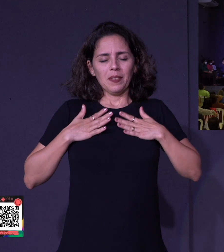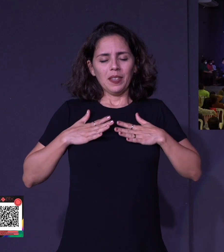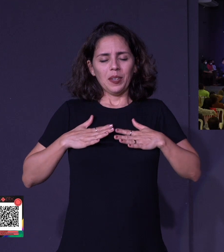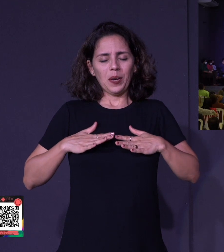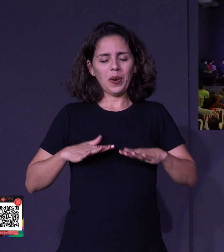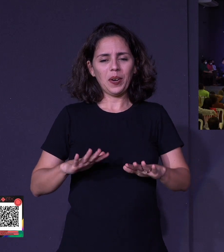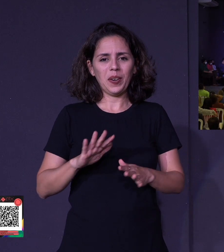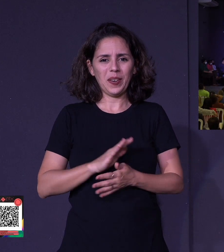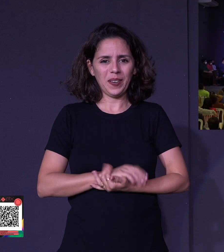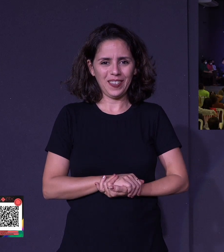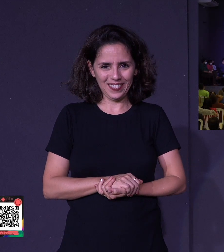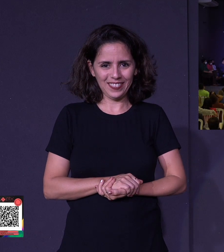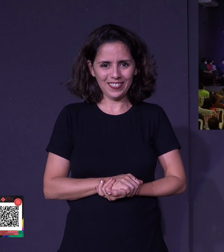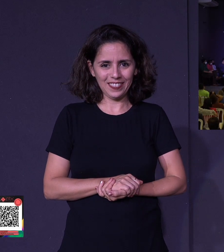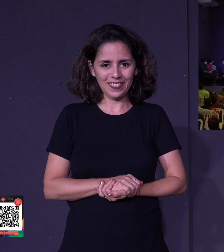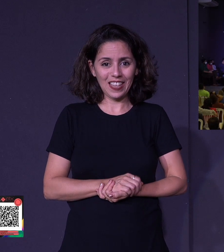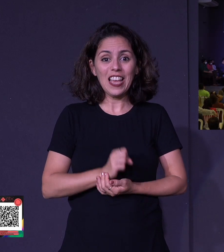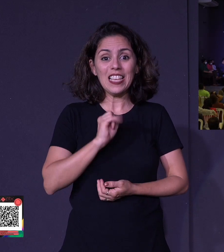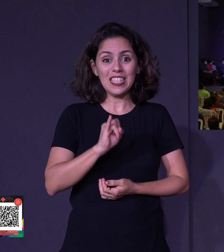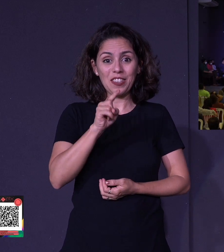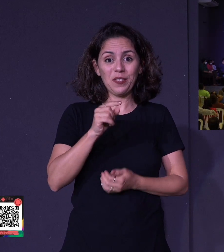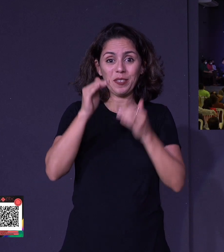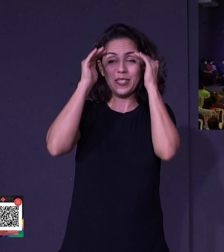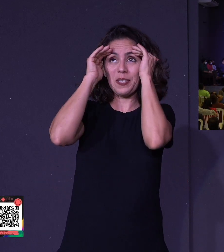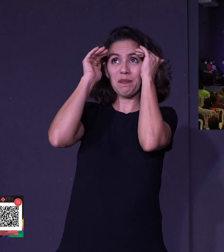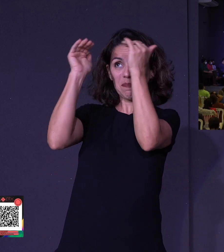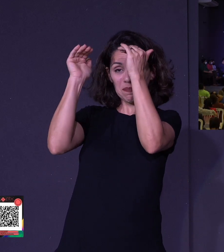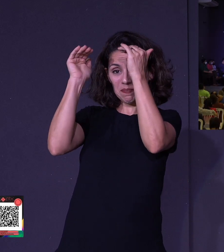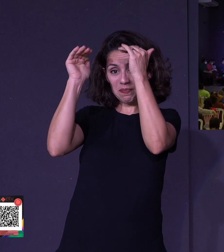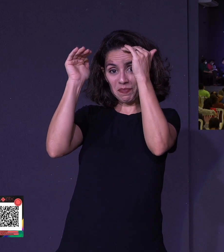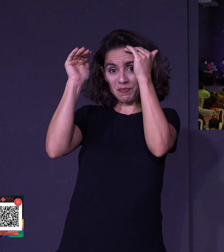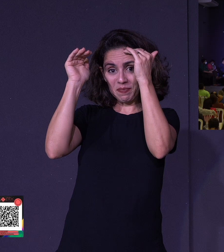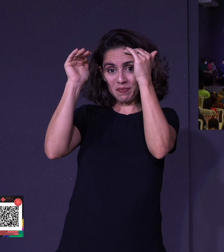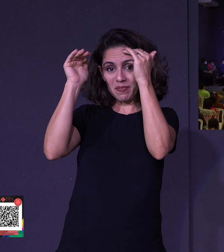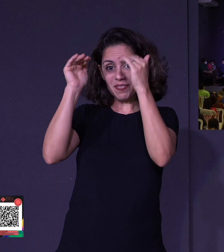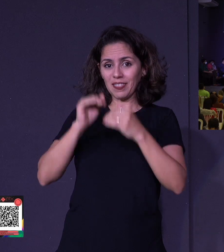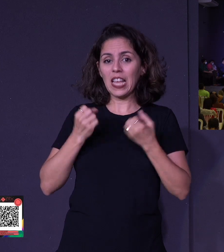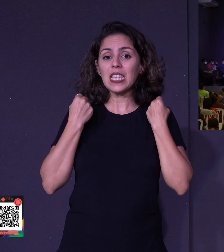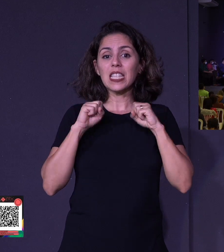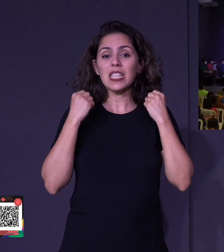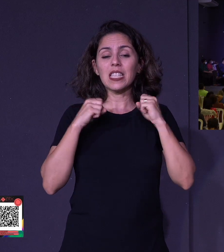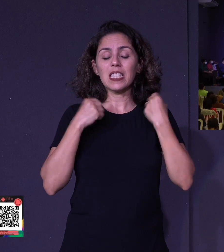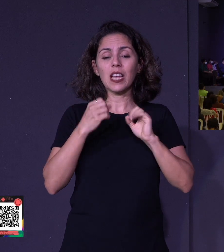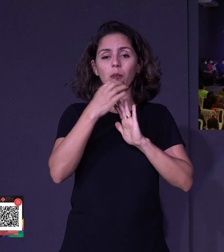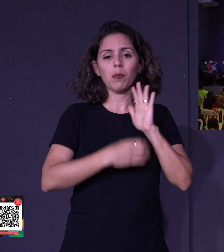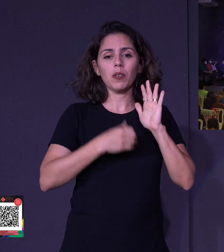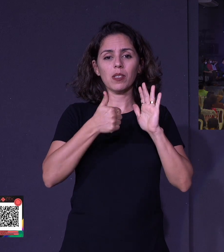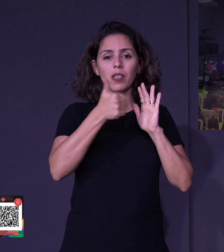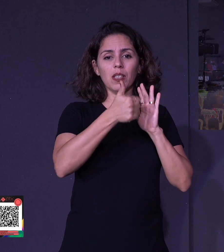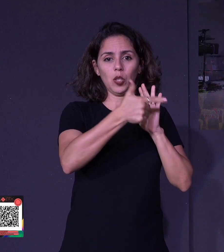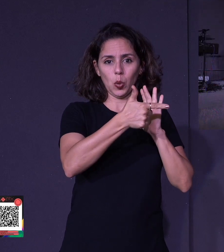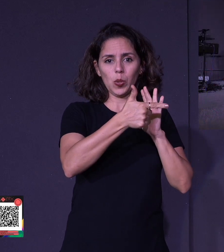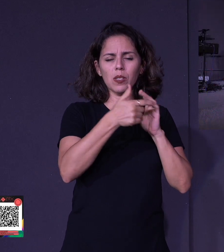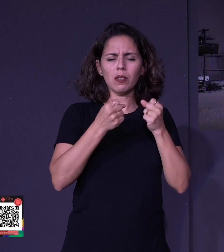Quem me temer, o que é que diz o Salmo 112? Salmo 112 diz